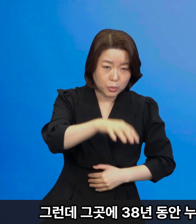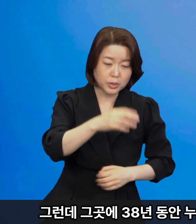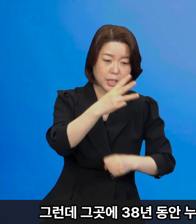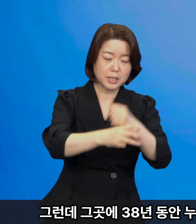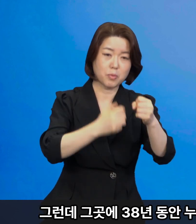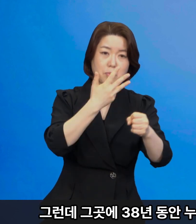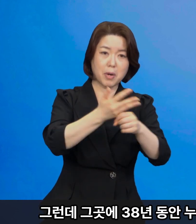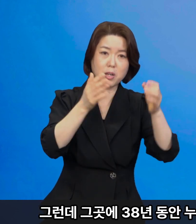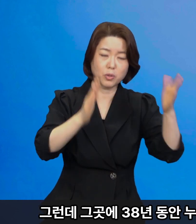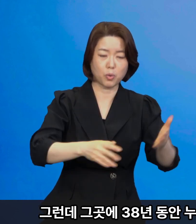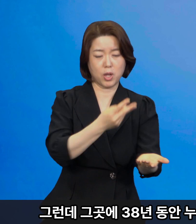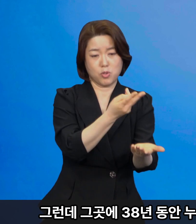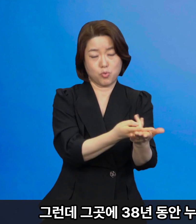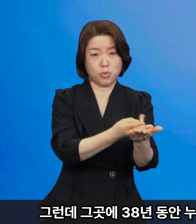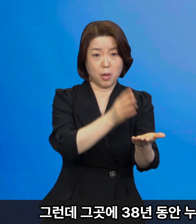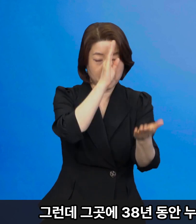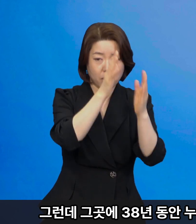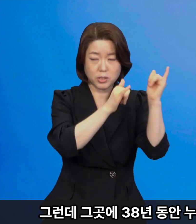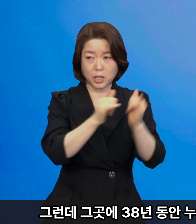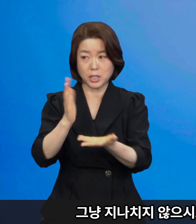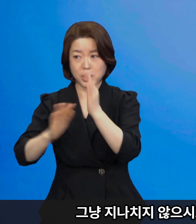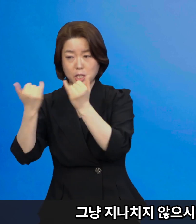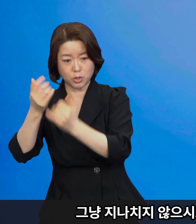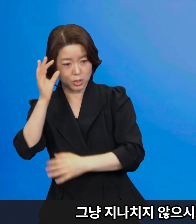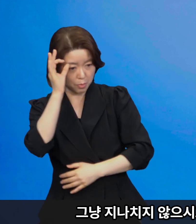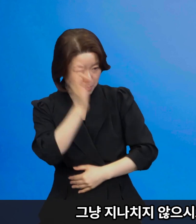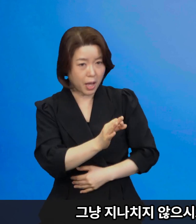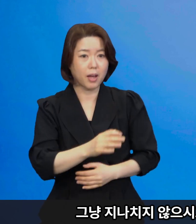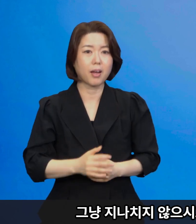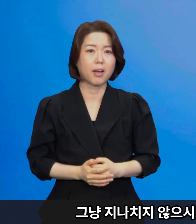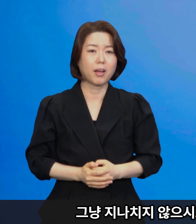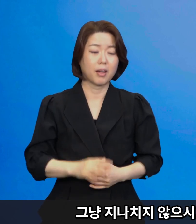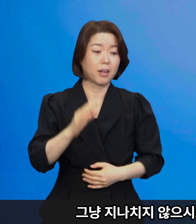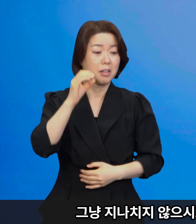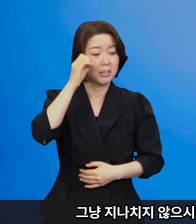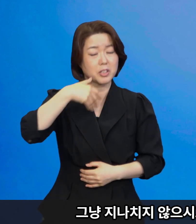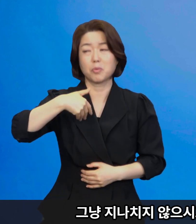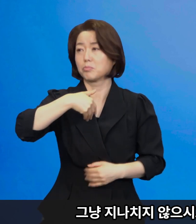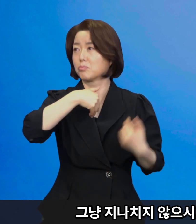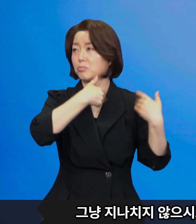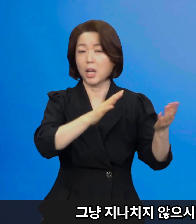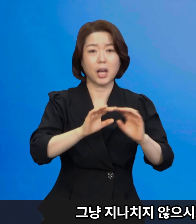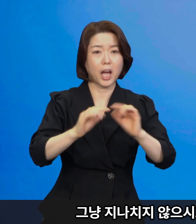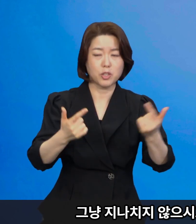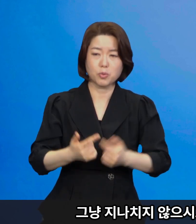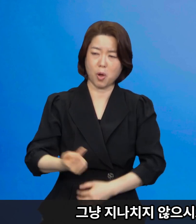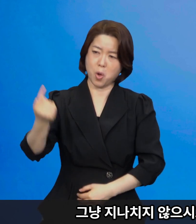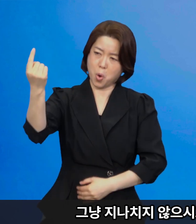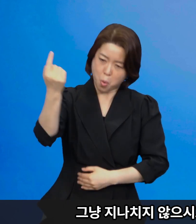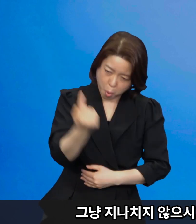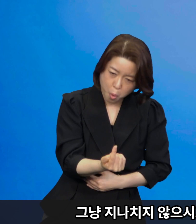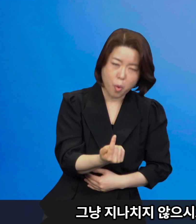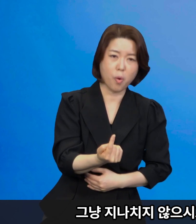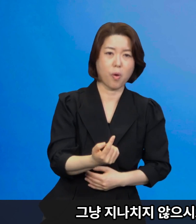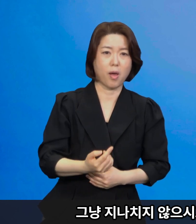있었던 한 병자를 예수님 보셨고 그냥 지나치지 않으시고 찾아가셔서